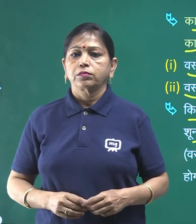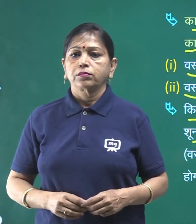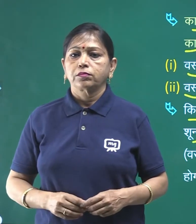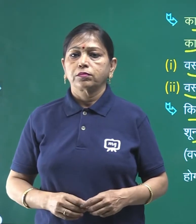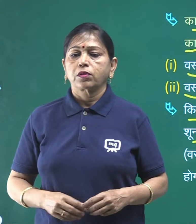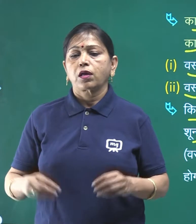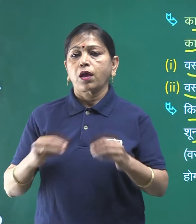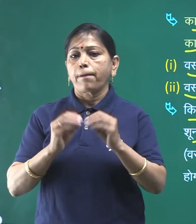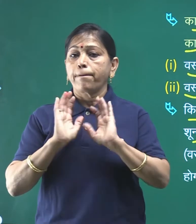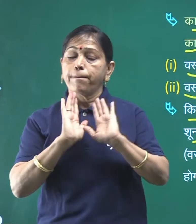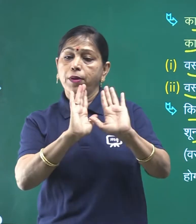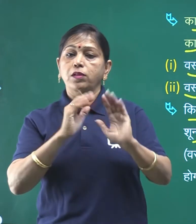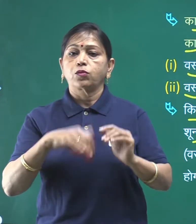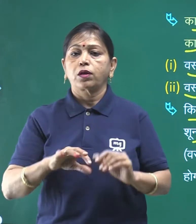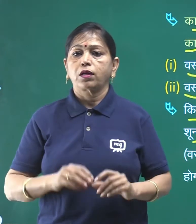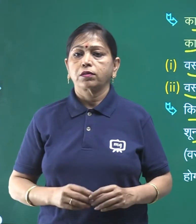बल द्वारा